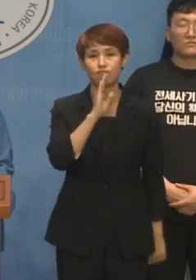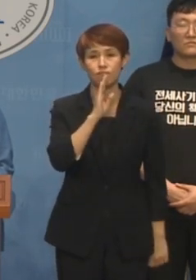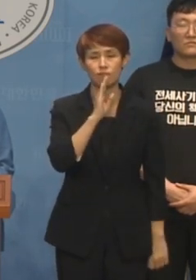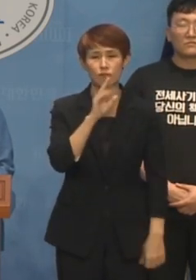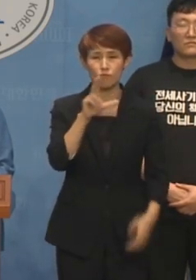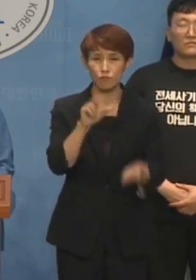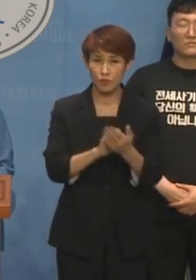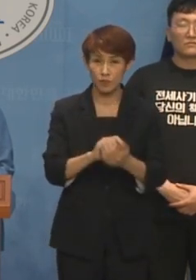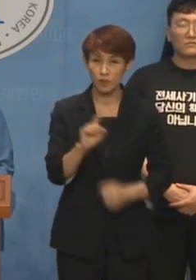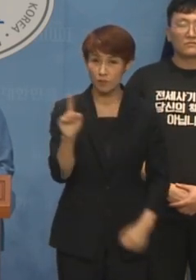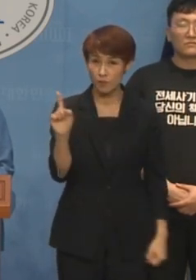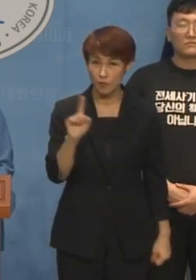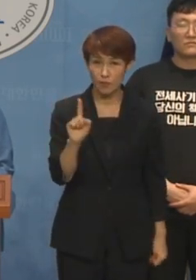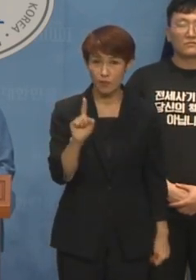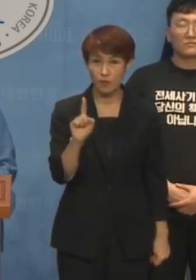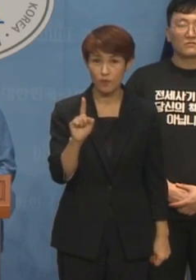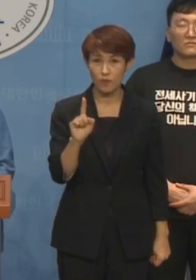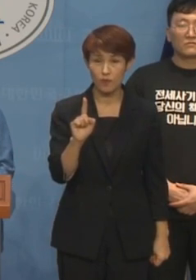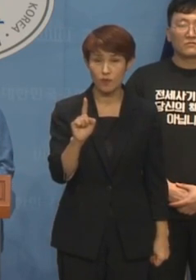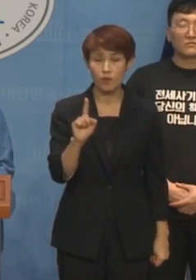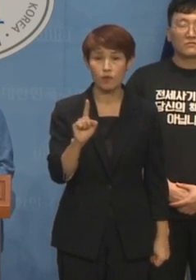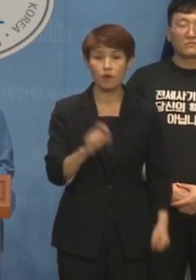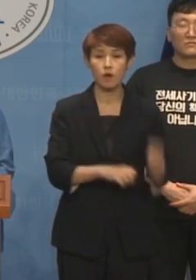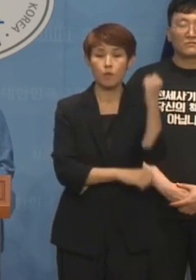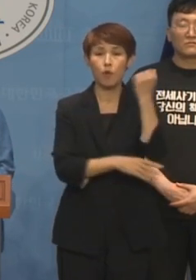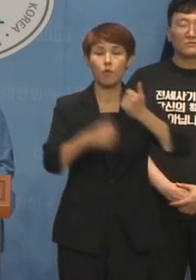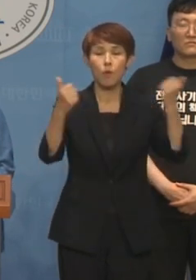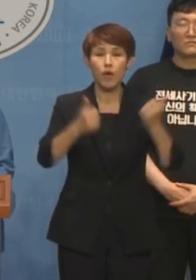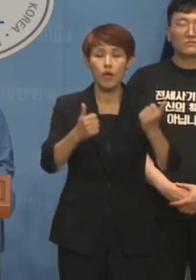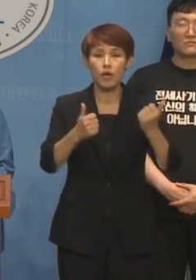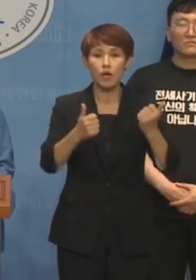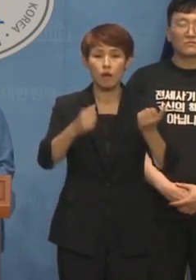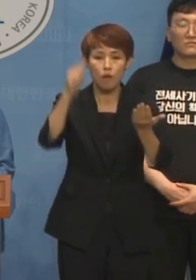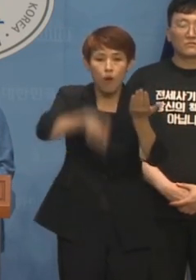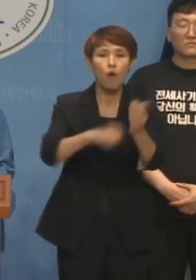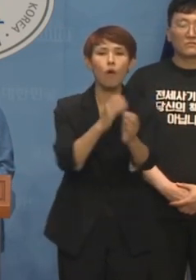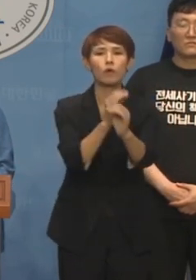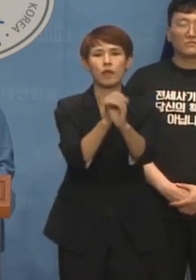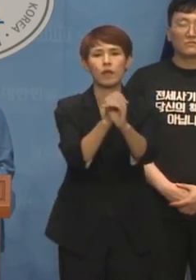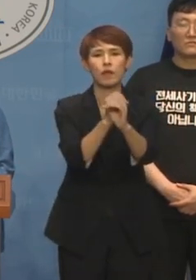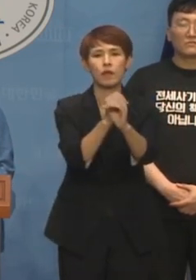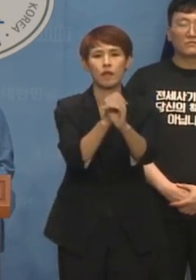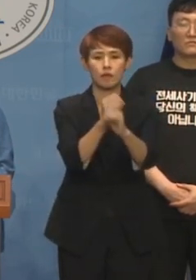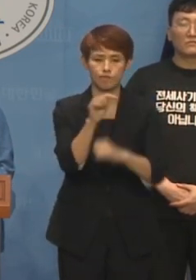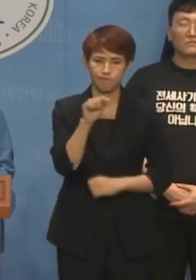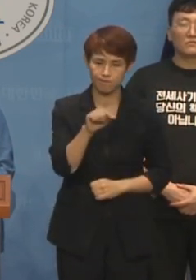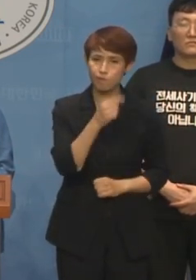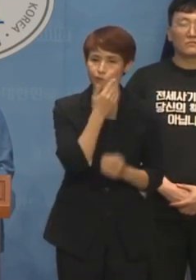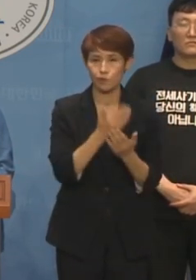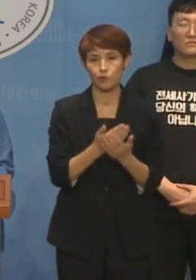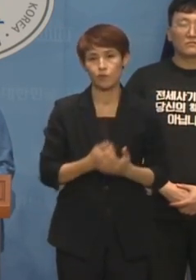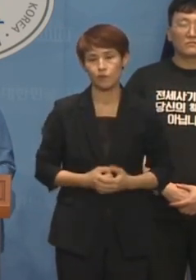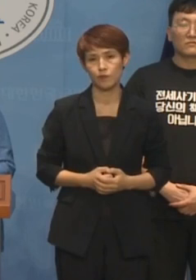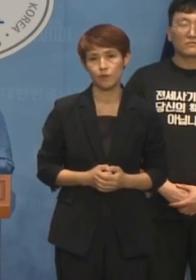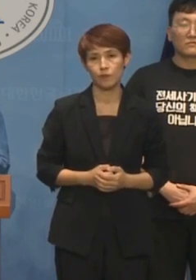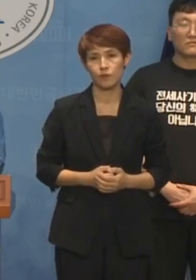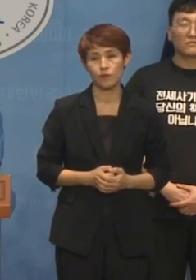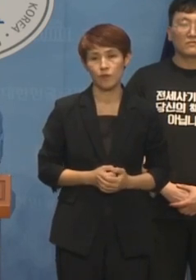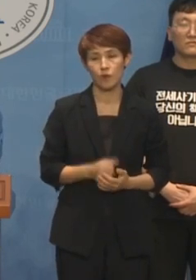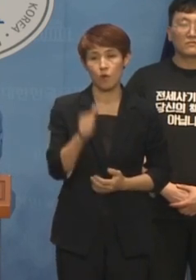문제는 그러면 본회의에 언제 처리할 것인가입니다. 조금 전에